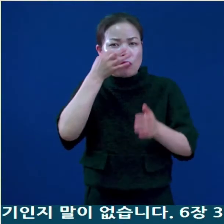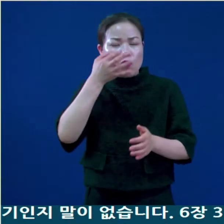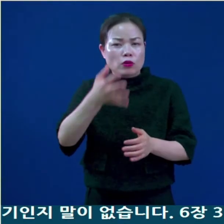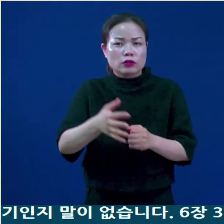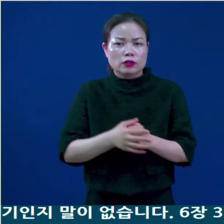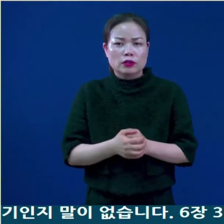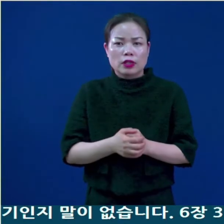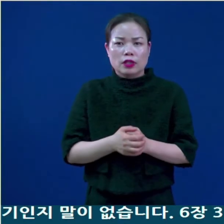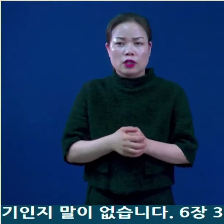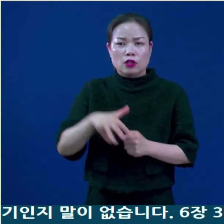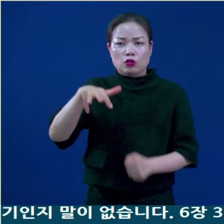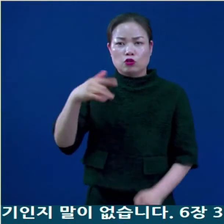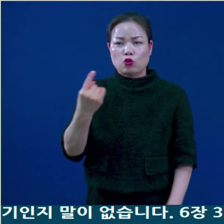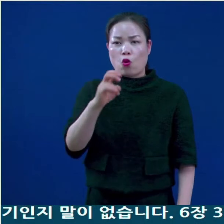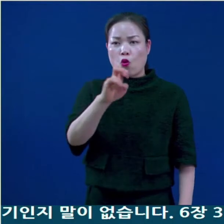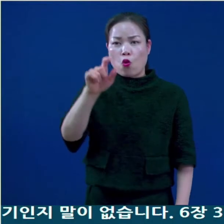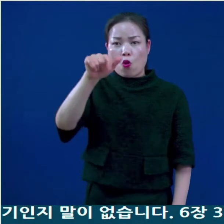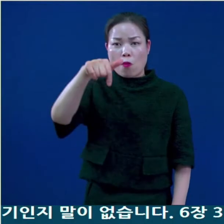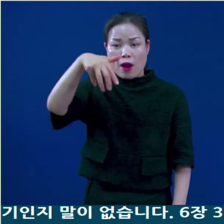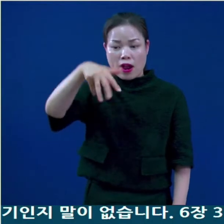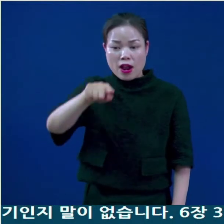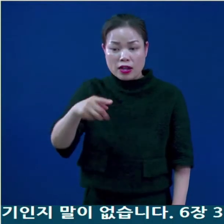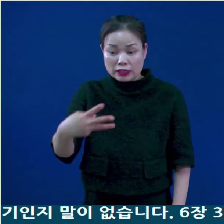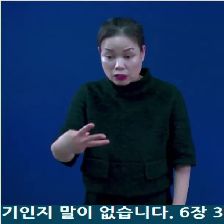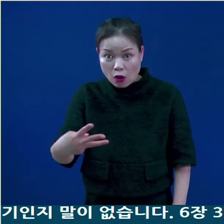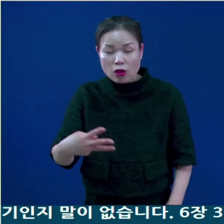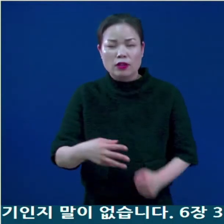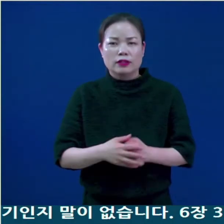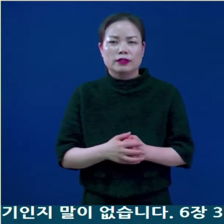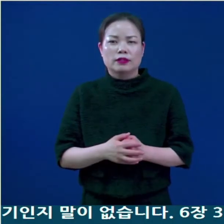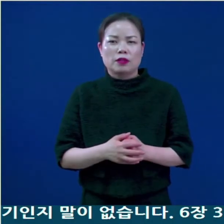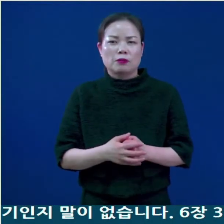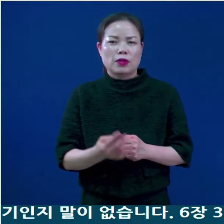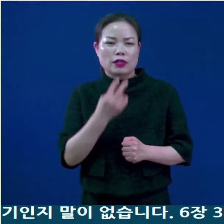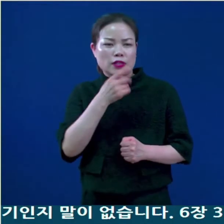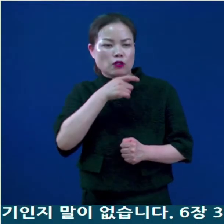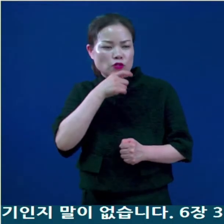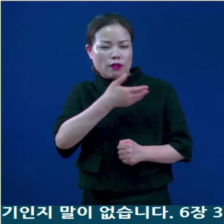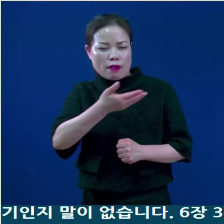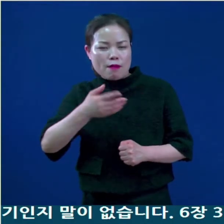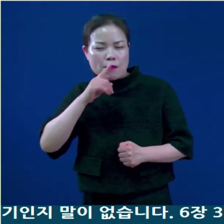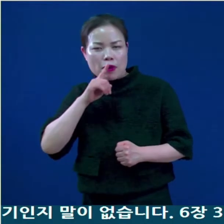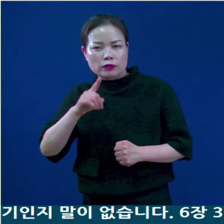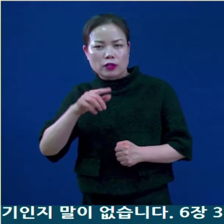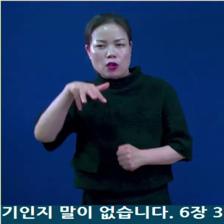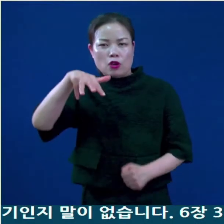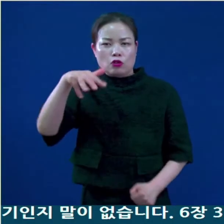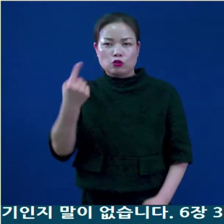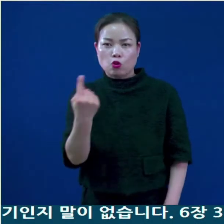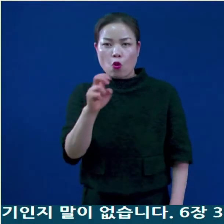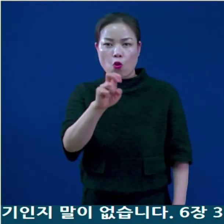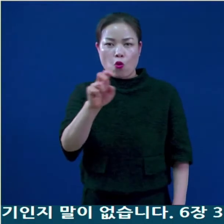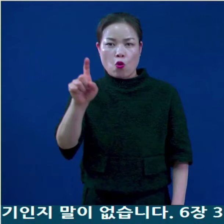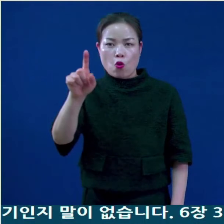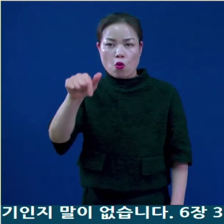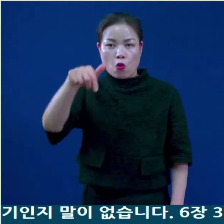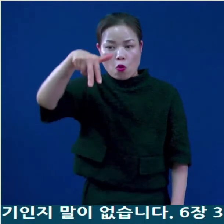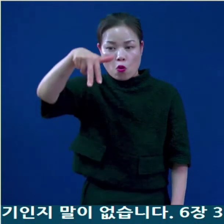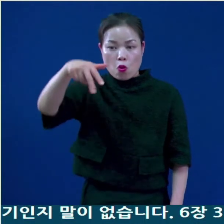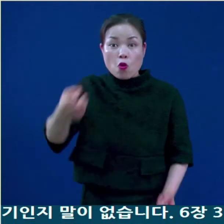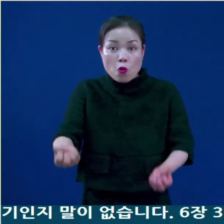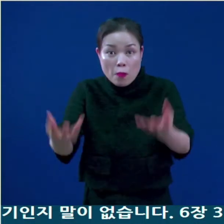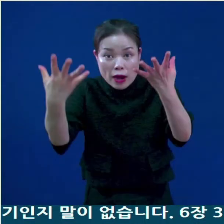이때 올라가서 나는 세상의 빛이다. 생수의 강 얘기도 하시고 초막절이 빛, 강 그런 거니까.